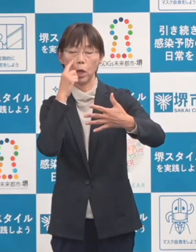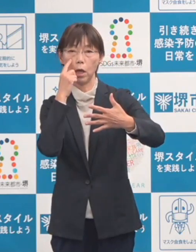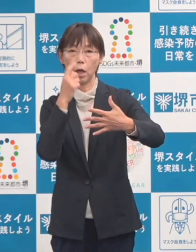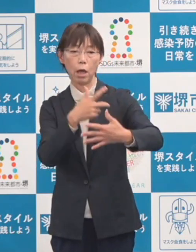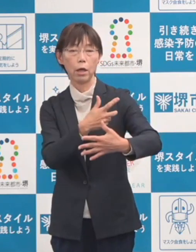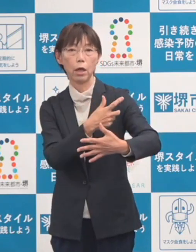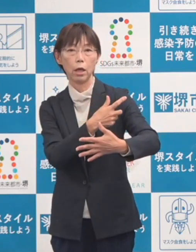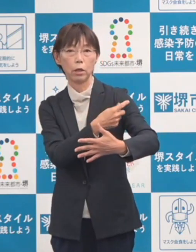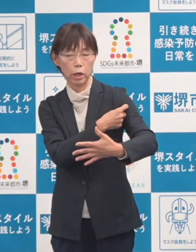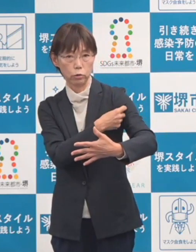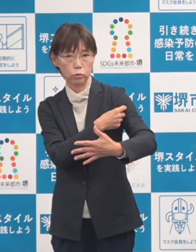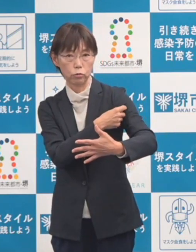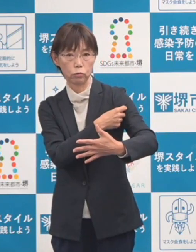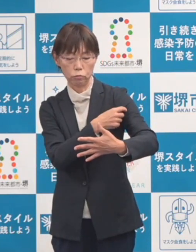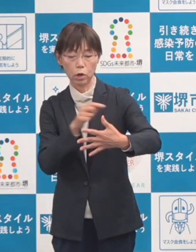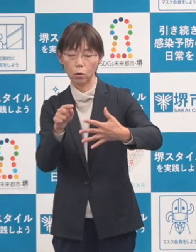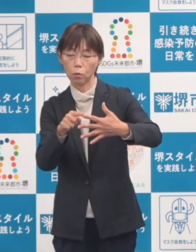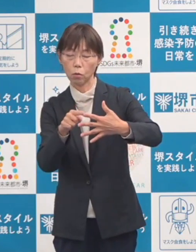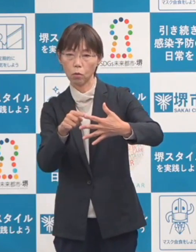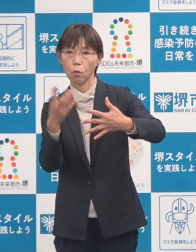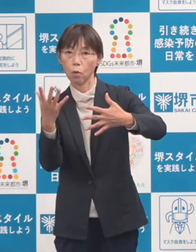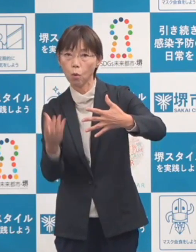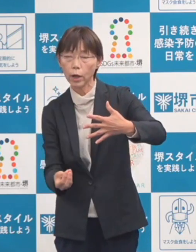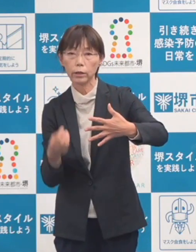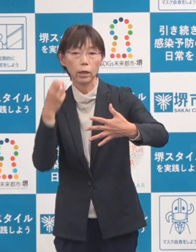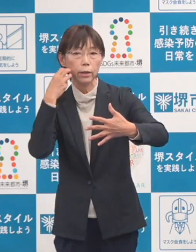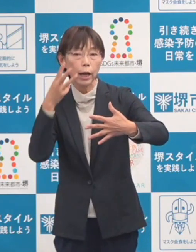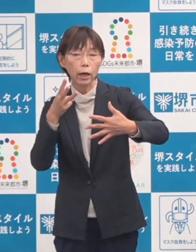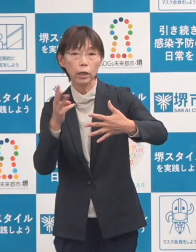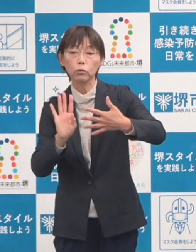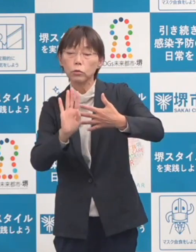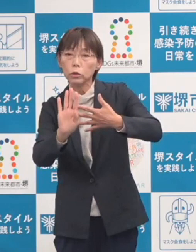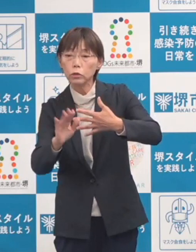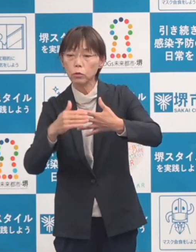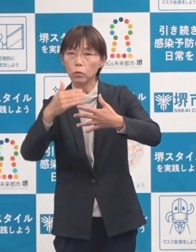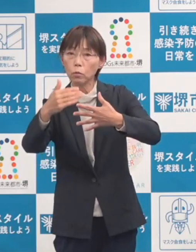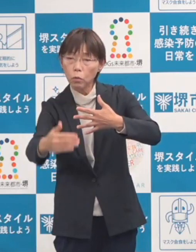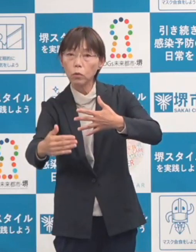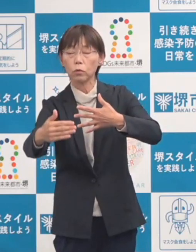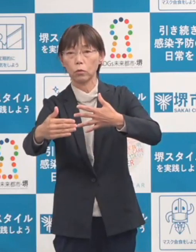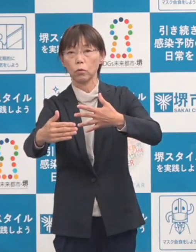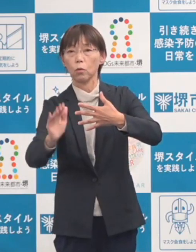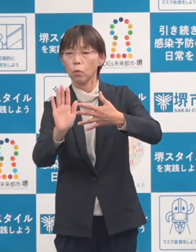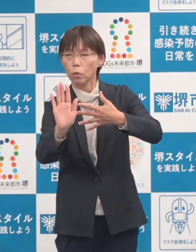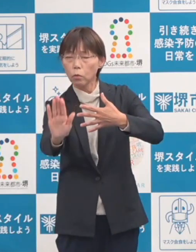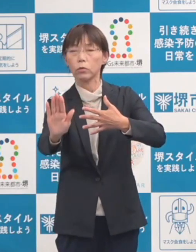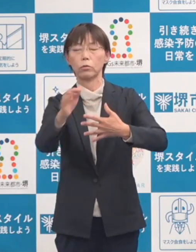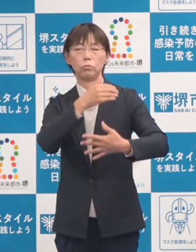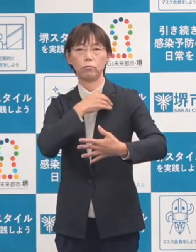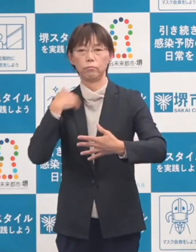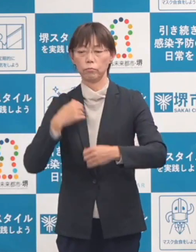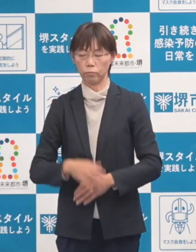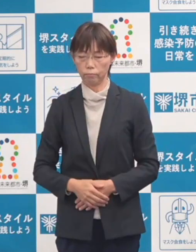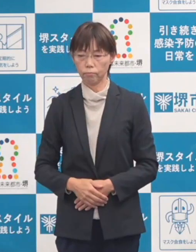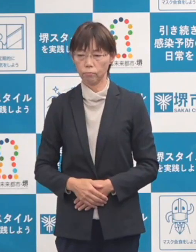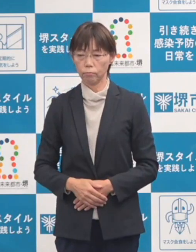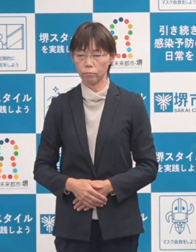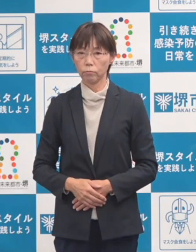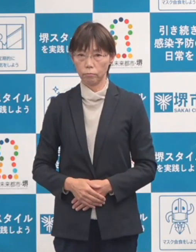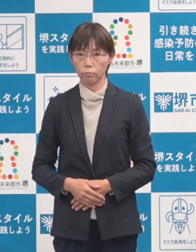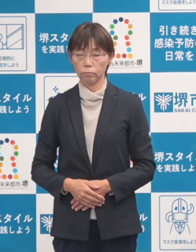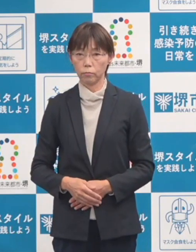上経過をすれば接種可能となります。そしてもう一つ新たなお知らせとしては、乳幼